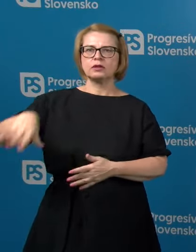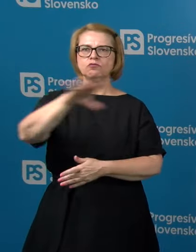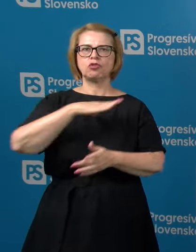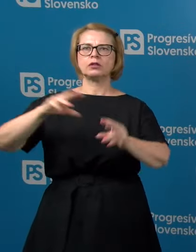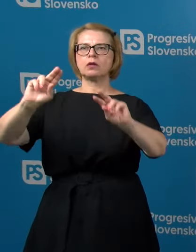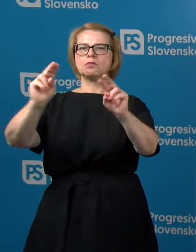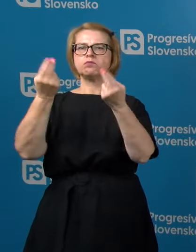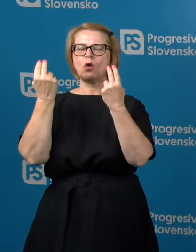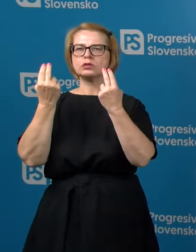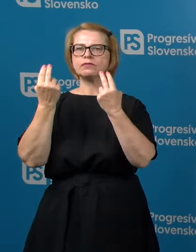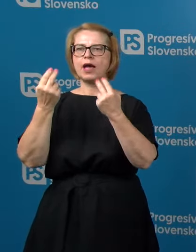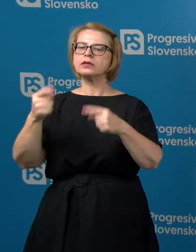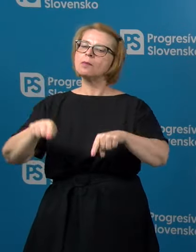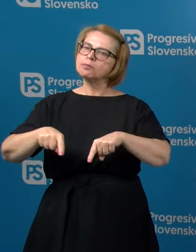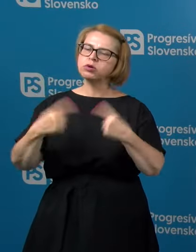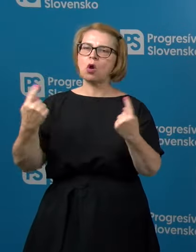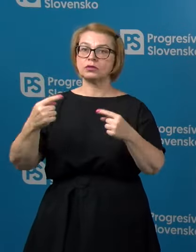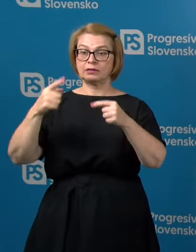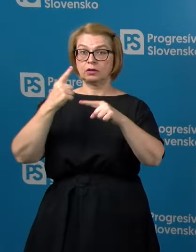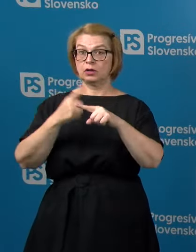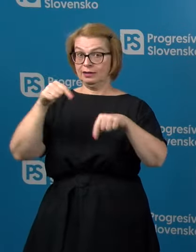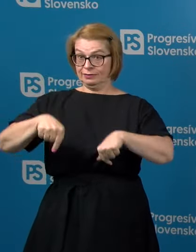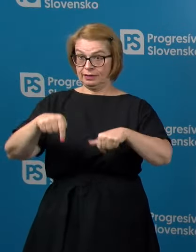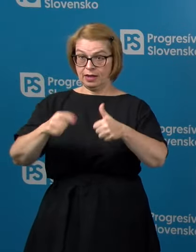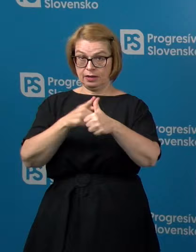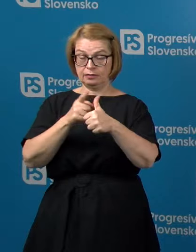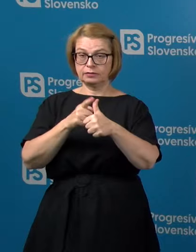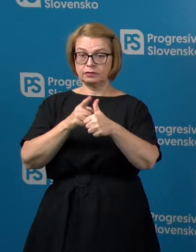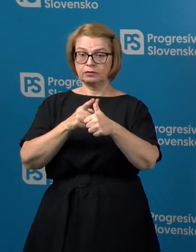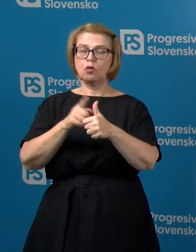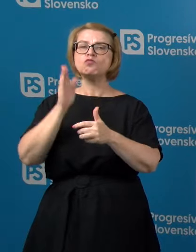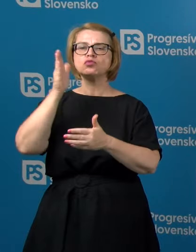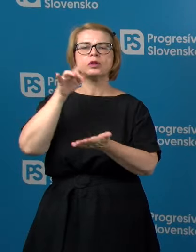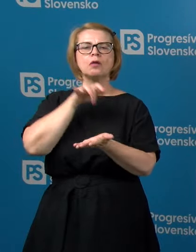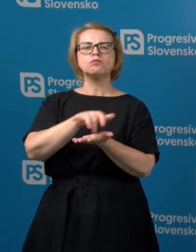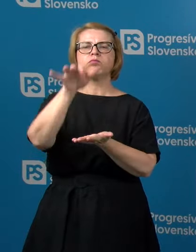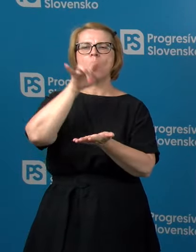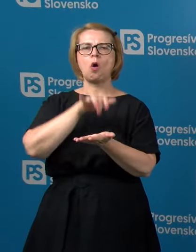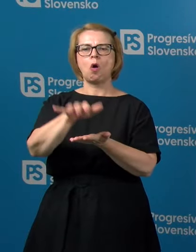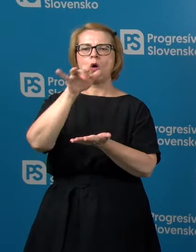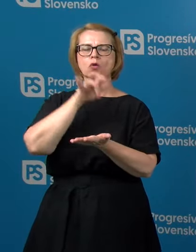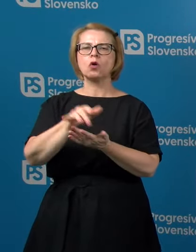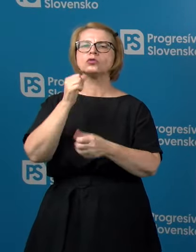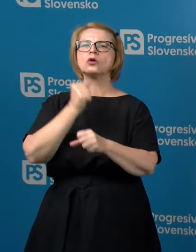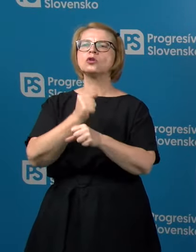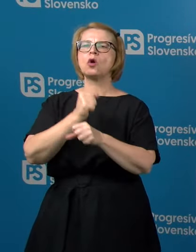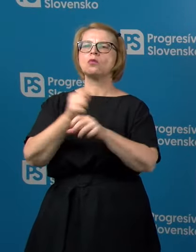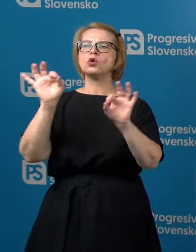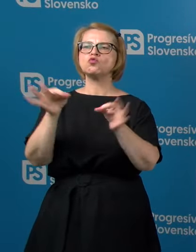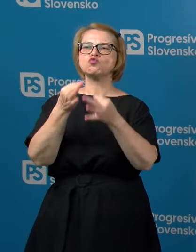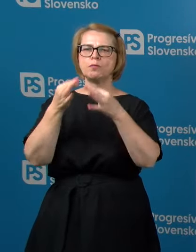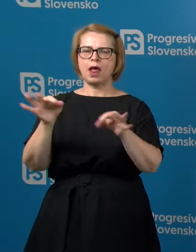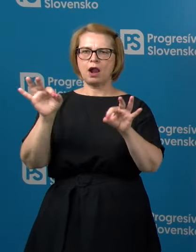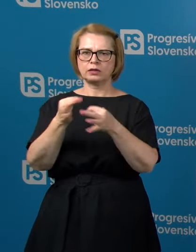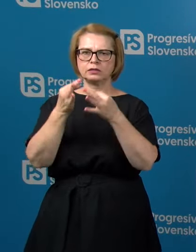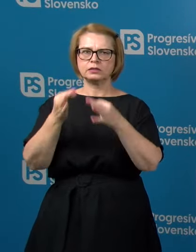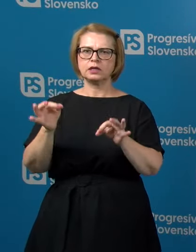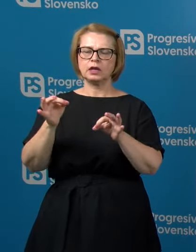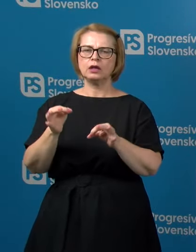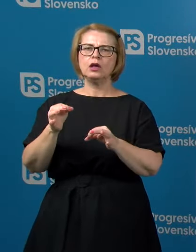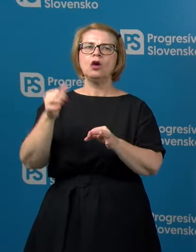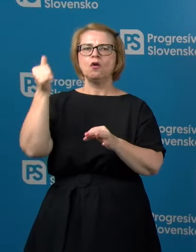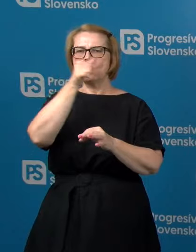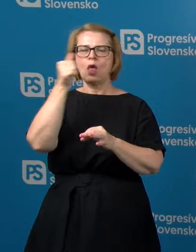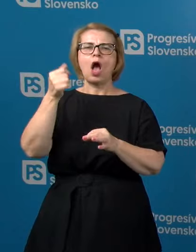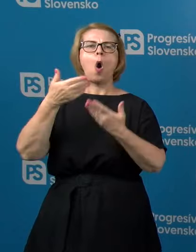všetkých na protest jednak dnes, respektíve pochod, ktorý budú dnes organizovať umelci zastrešení otvorenou